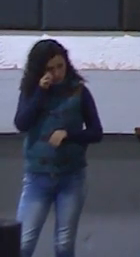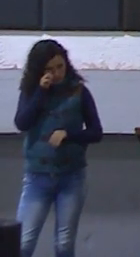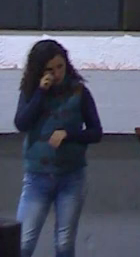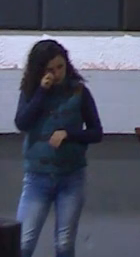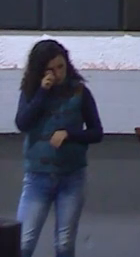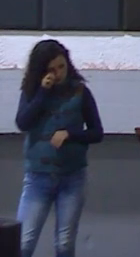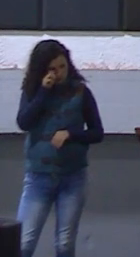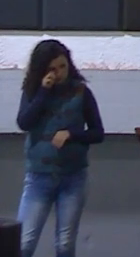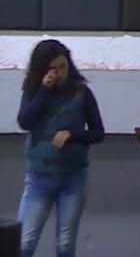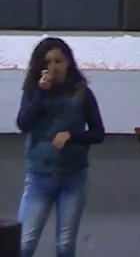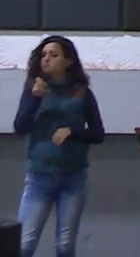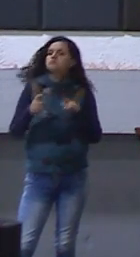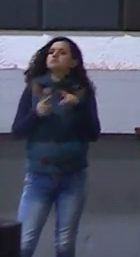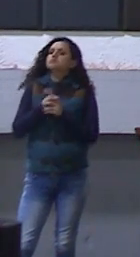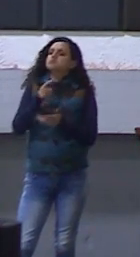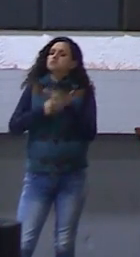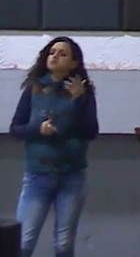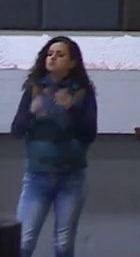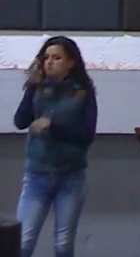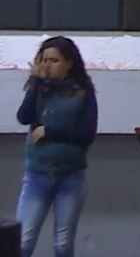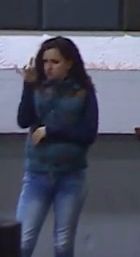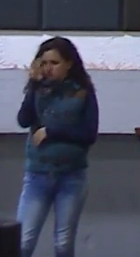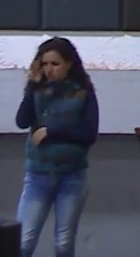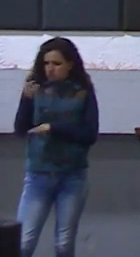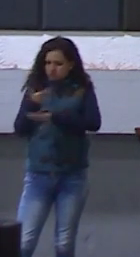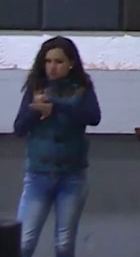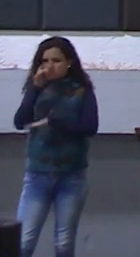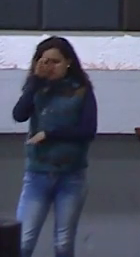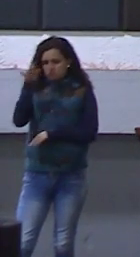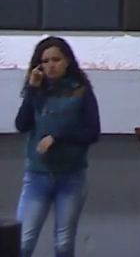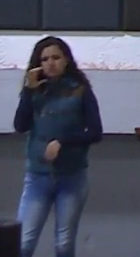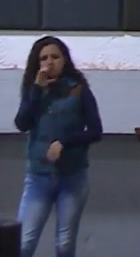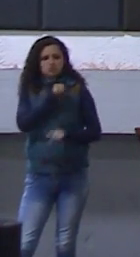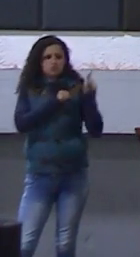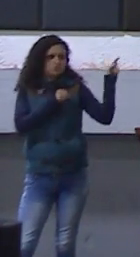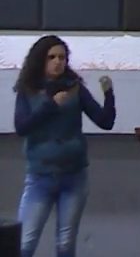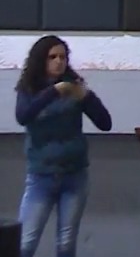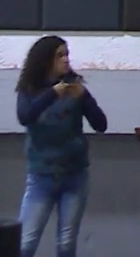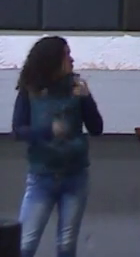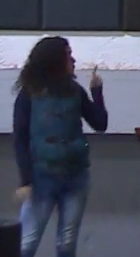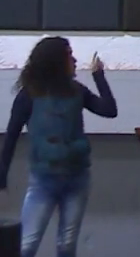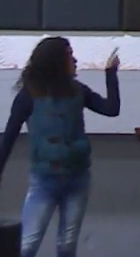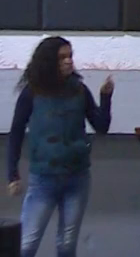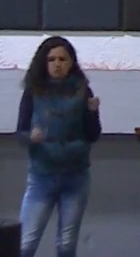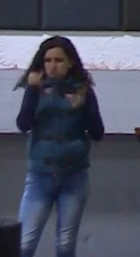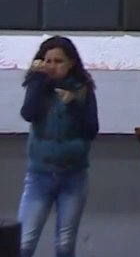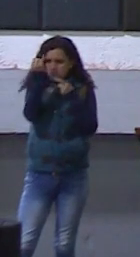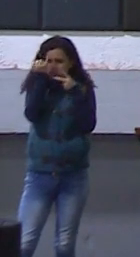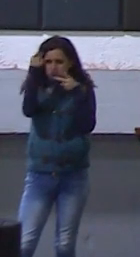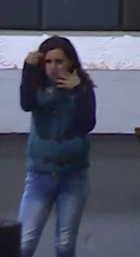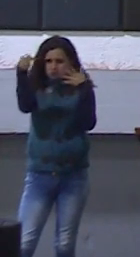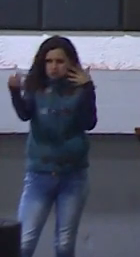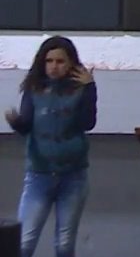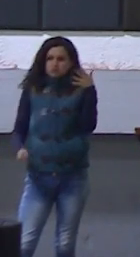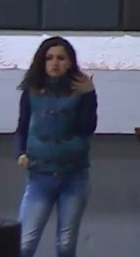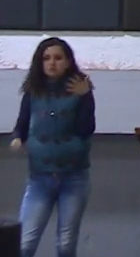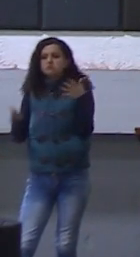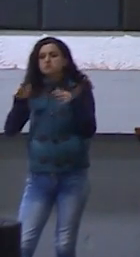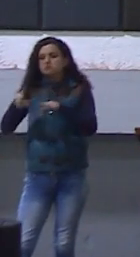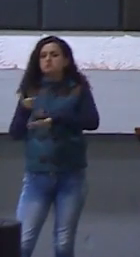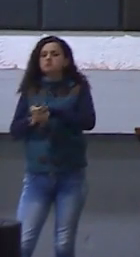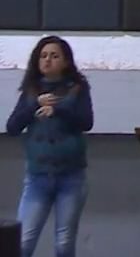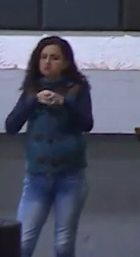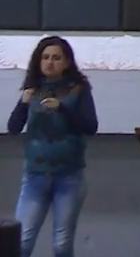establecimos una filosofía también no tienen que hay una cantidad de ideas tuvimos que expresar el